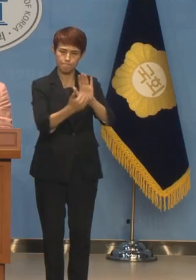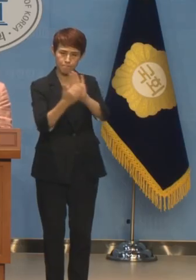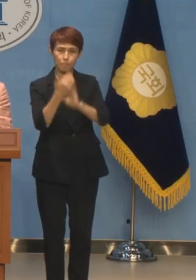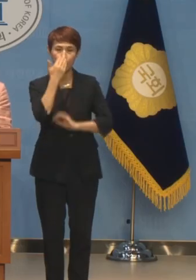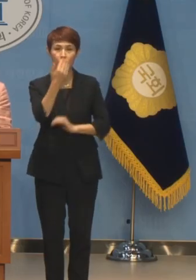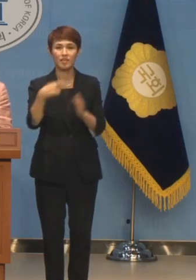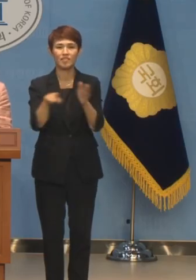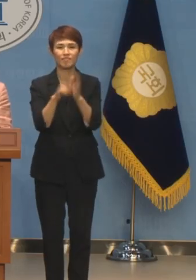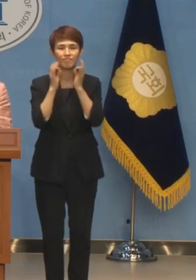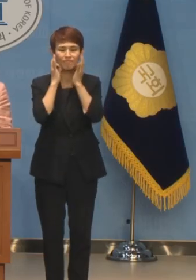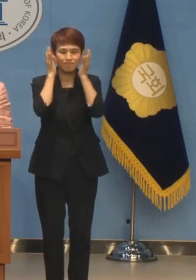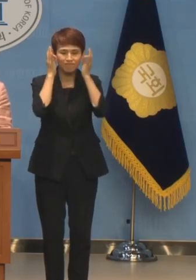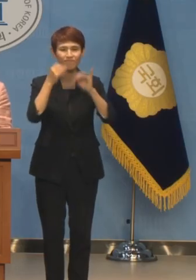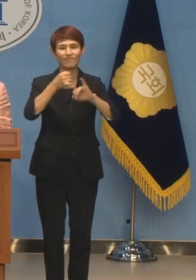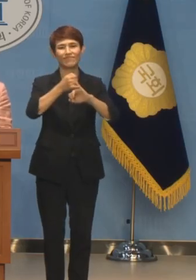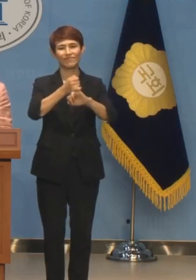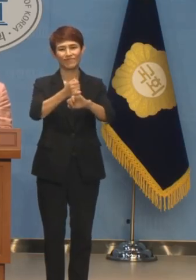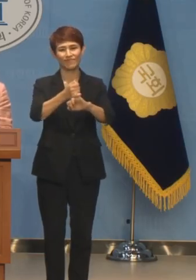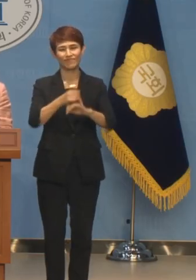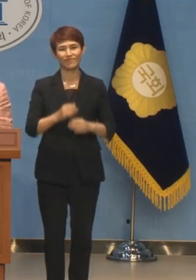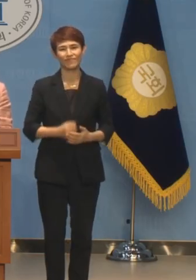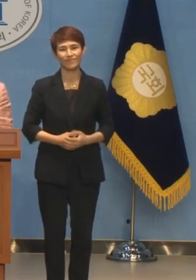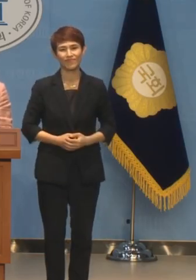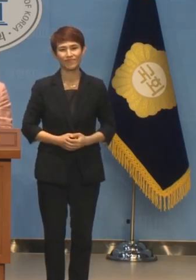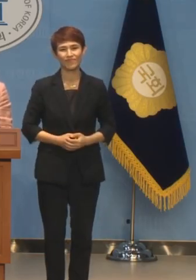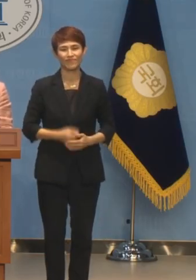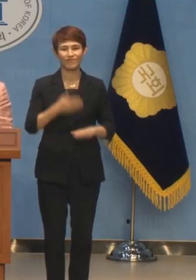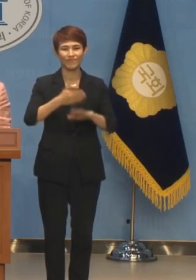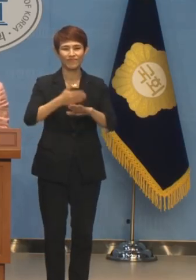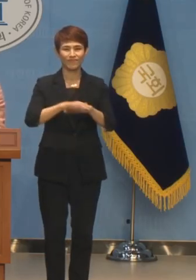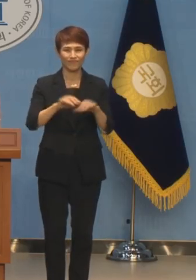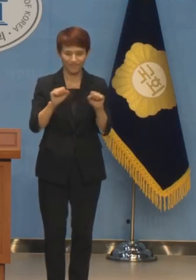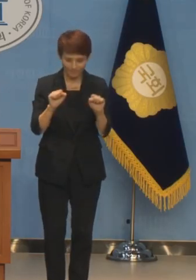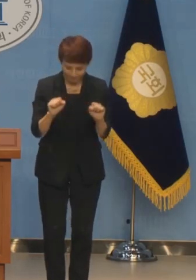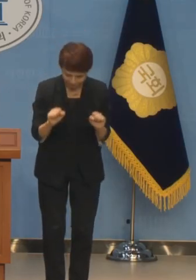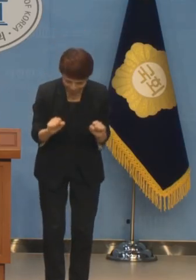또한 최선의 노력을 다하겠습니다. 감사합니다.